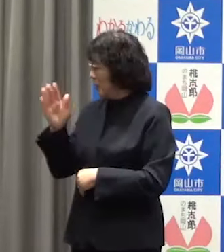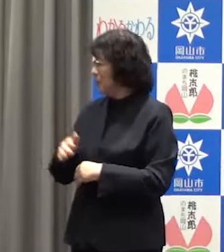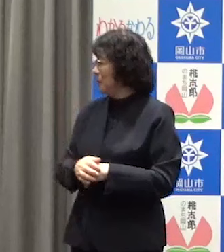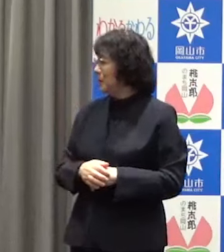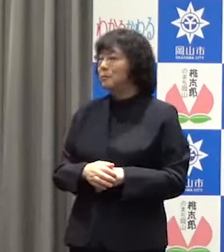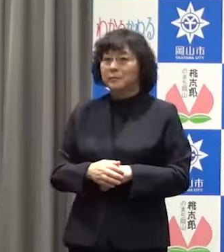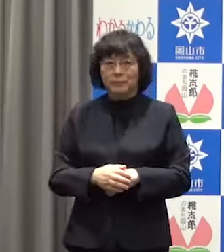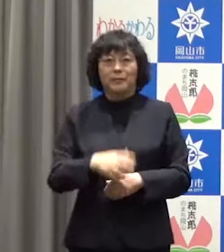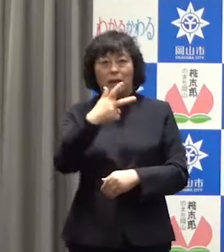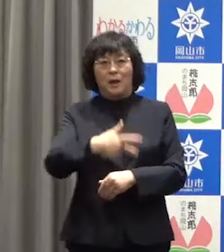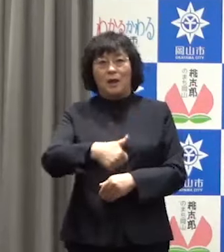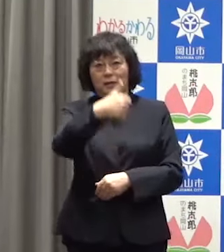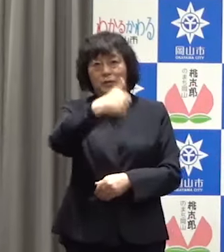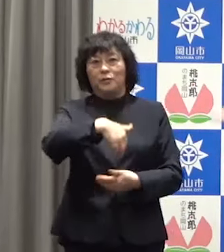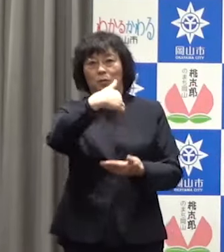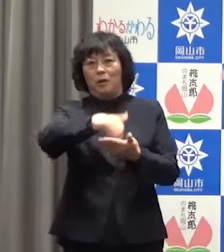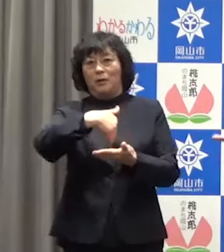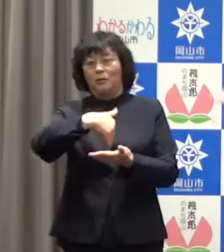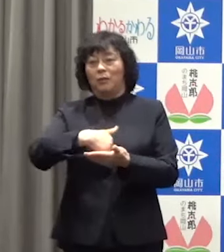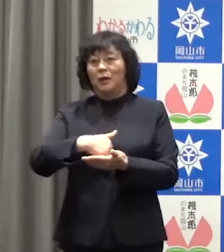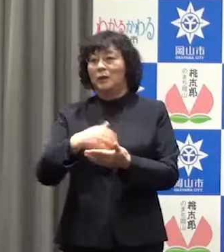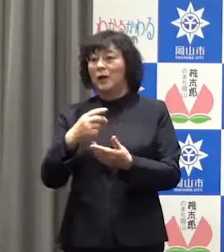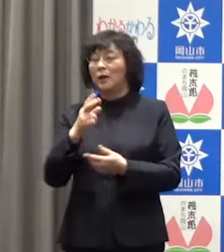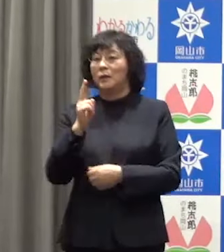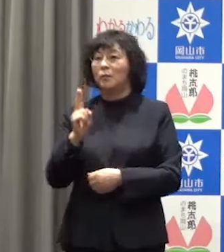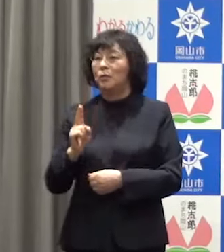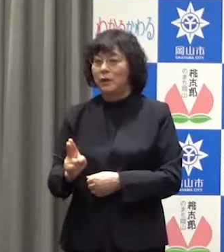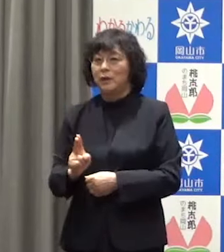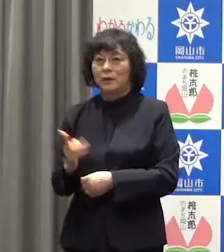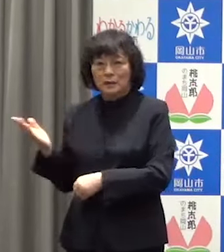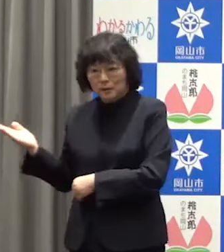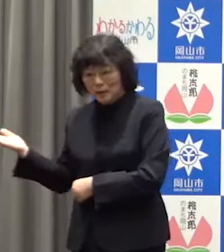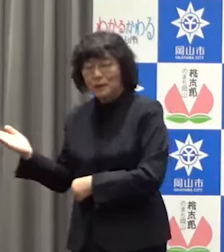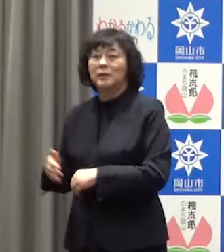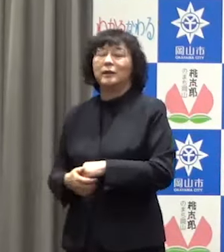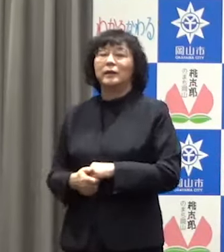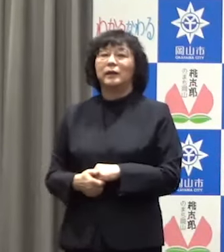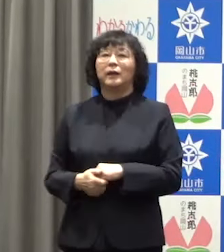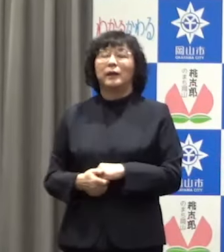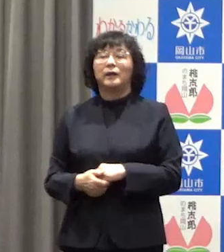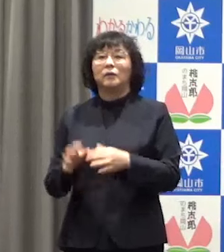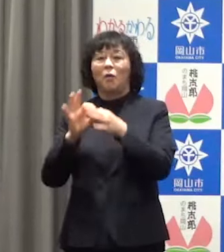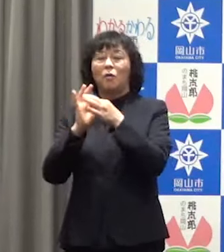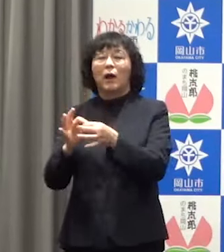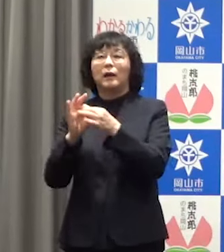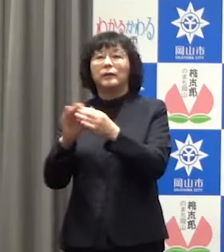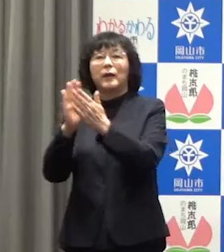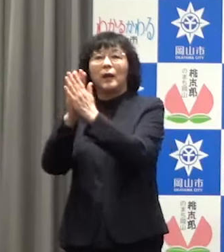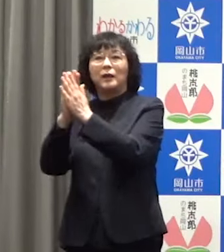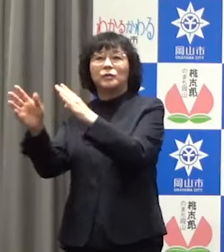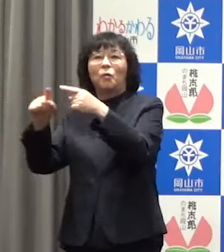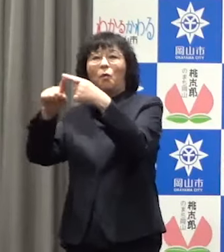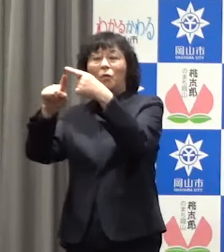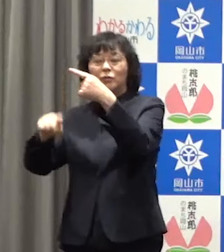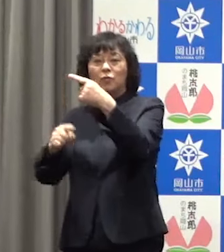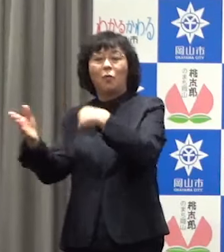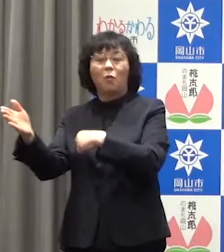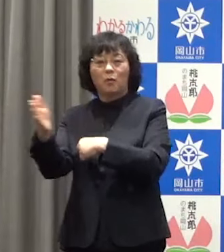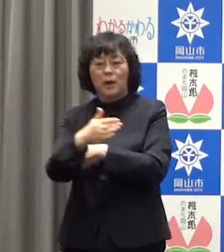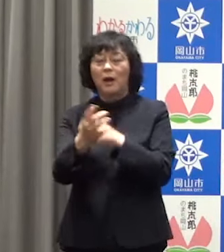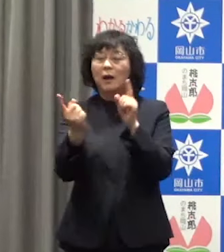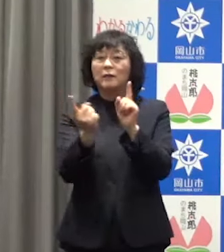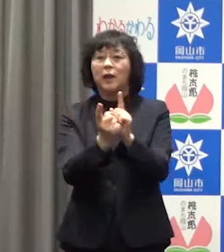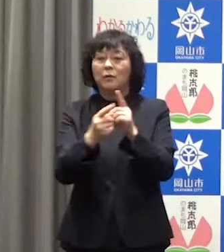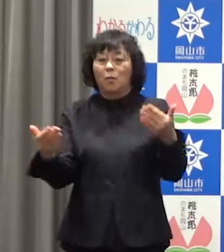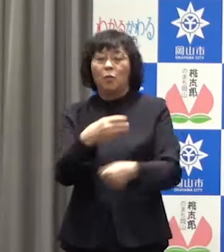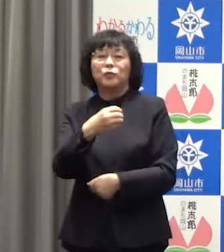長が今おっしゃった通りでございまして、関係省庁からもですね、いろいろな、まあ、調査業務で対応可能な職員が